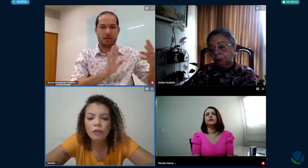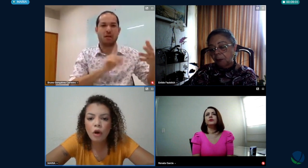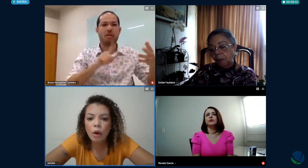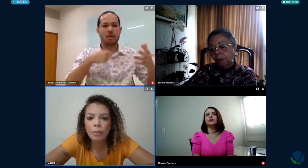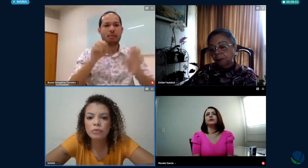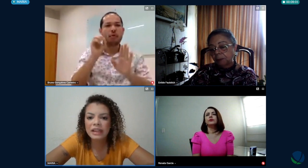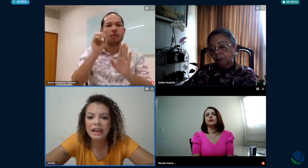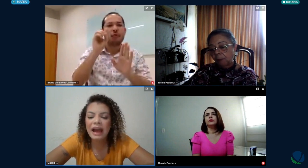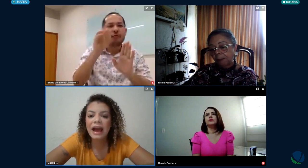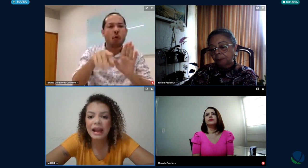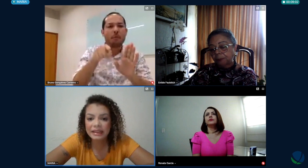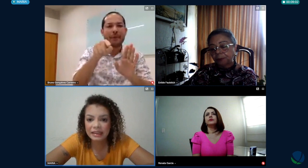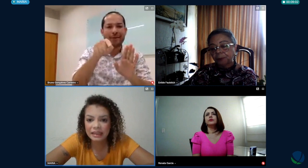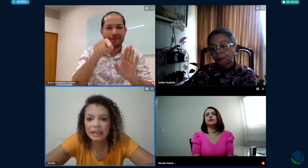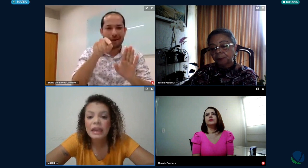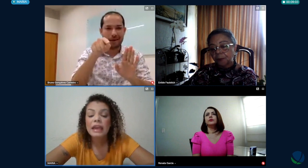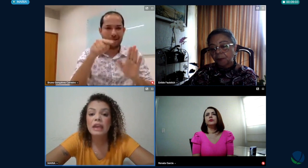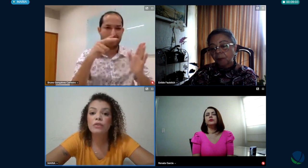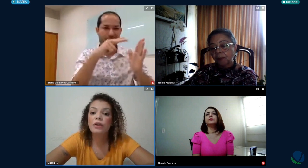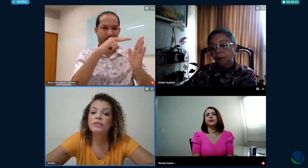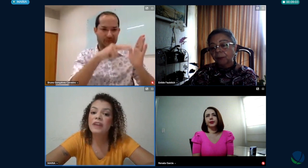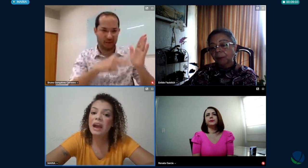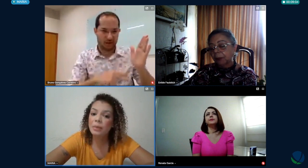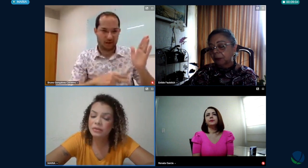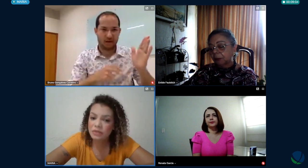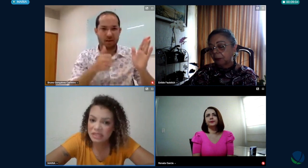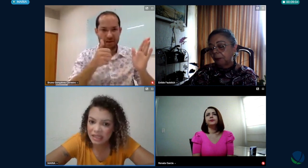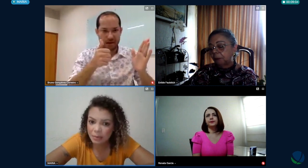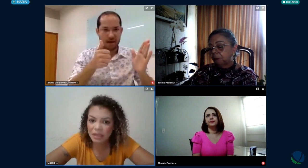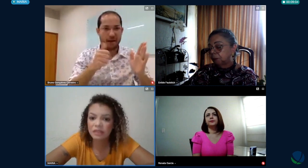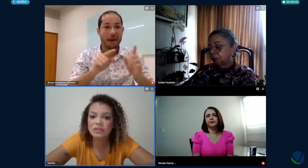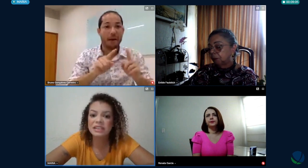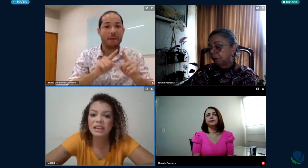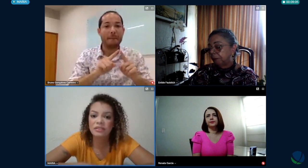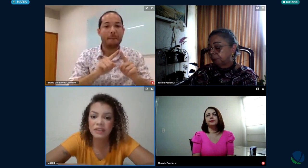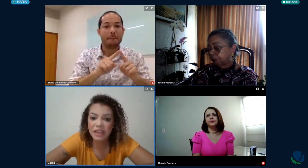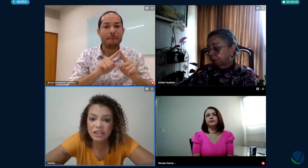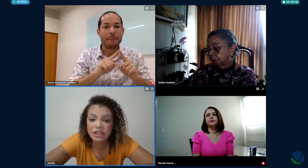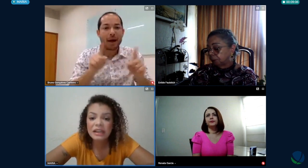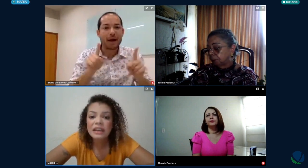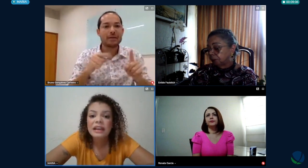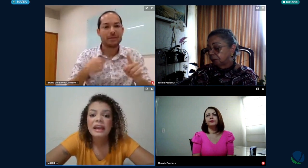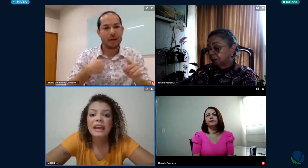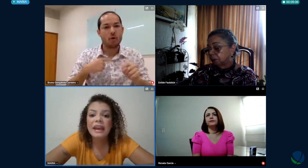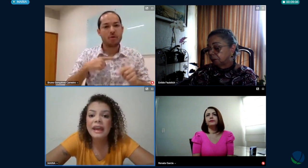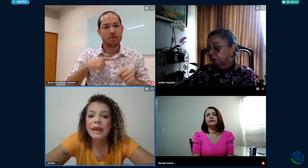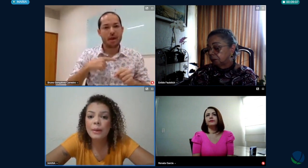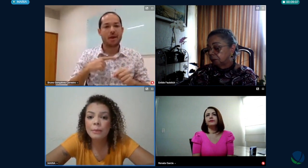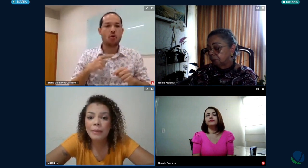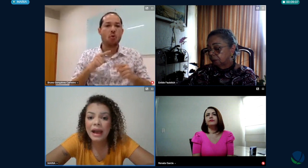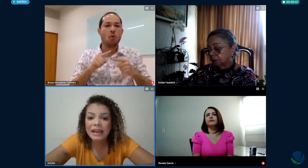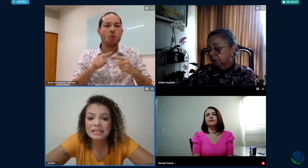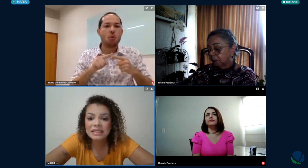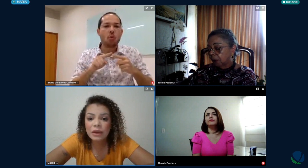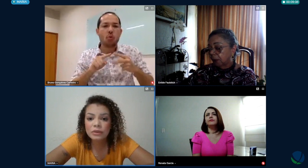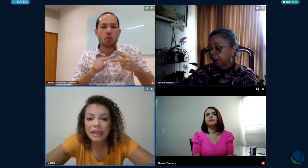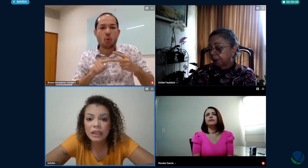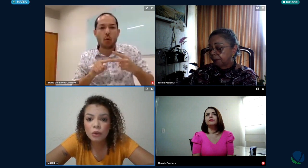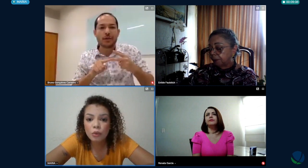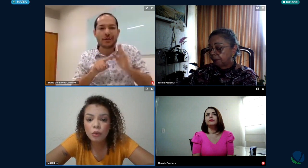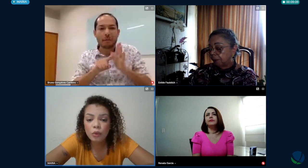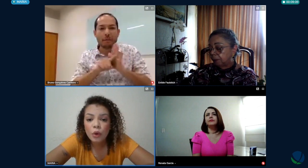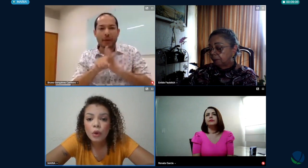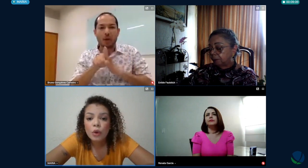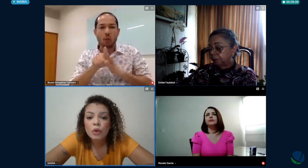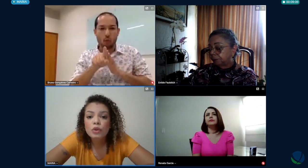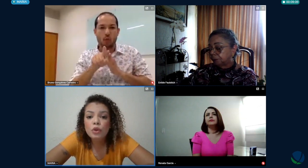eu não vou ponderar aqui, eu vou enviar para você, para que você reveja, mas eu